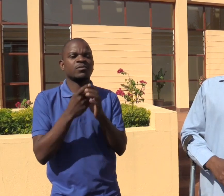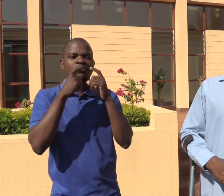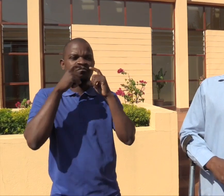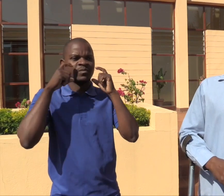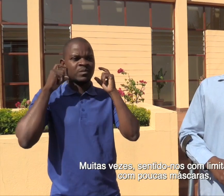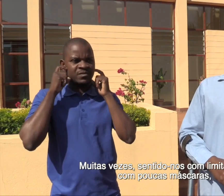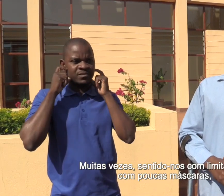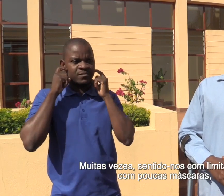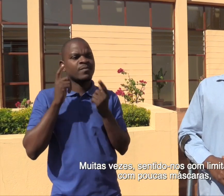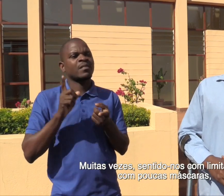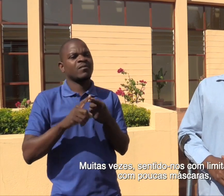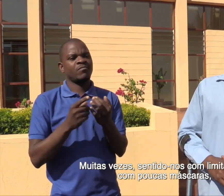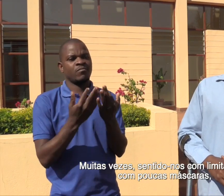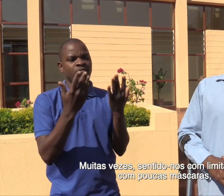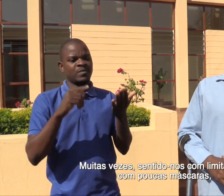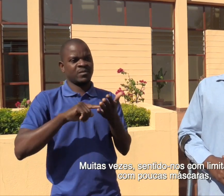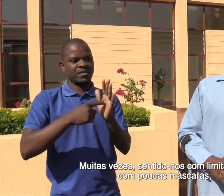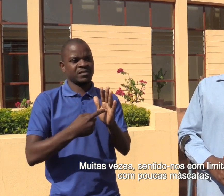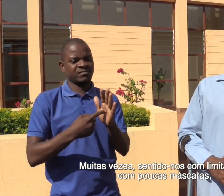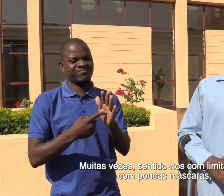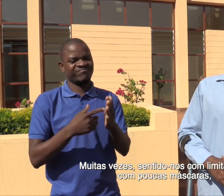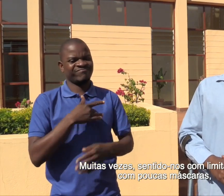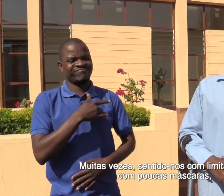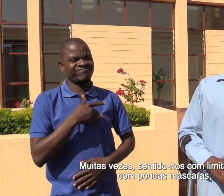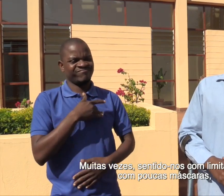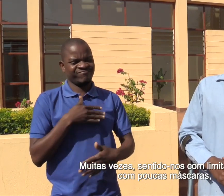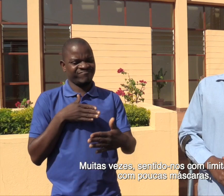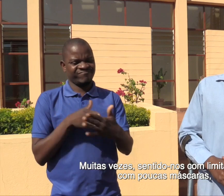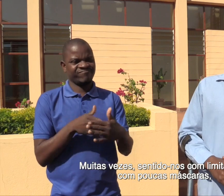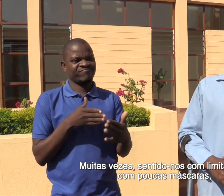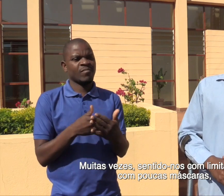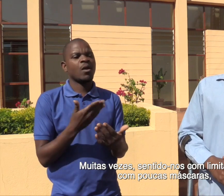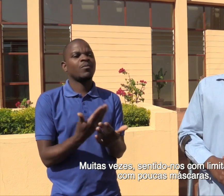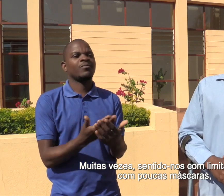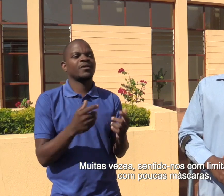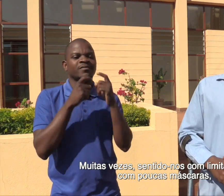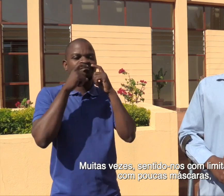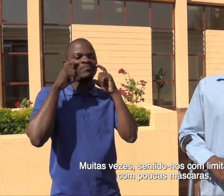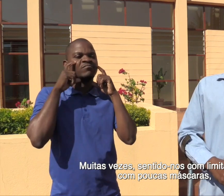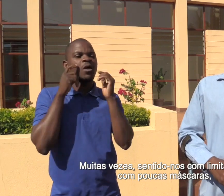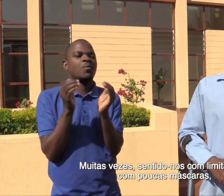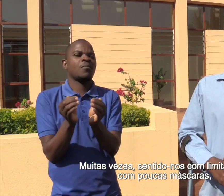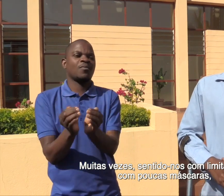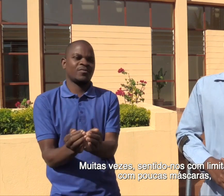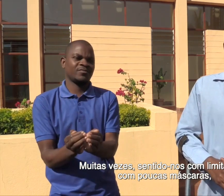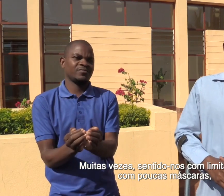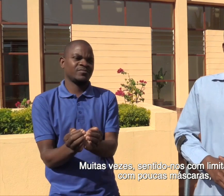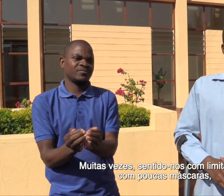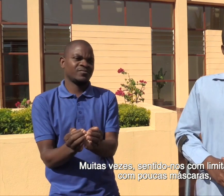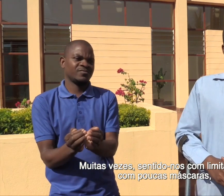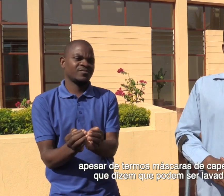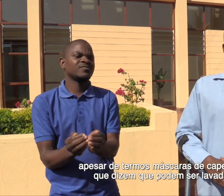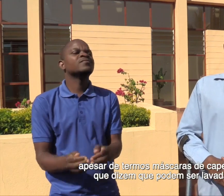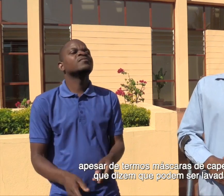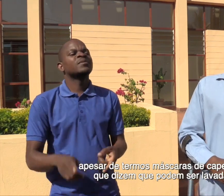e muitas das vezes nos sentimos com limitações, com poucas máscaras, como é exigido, não